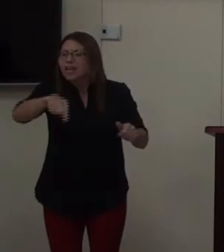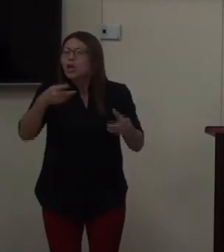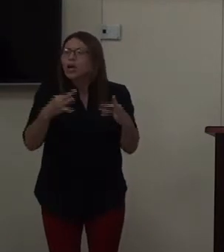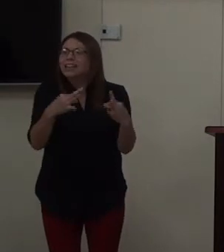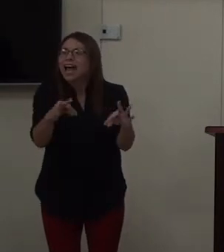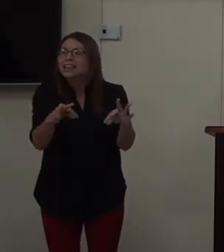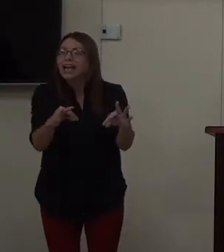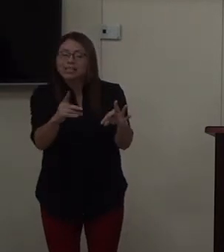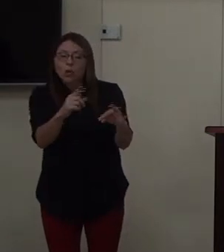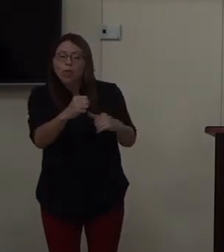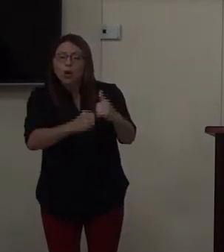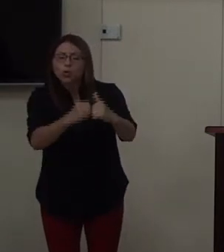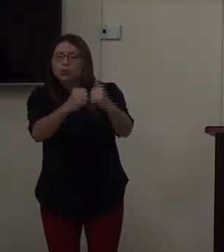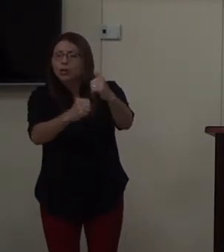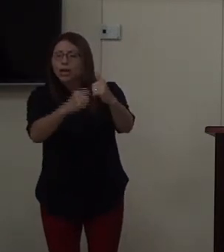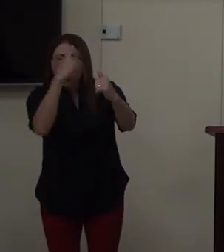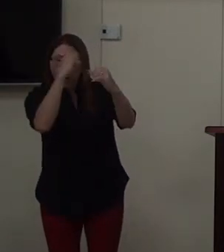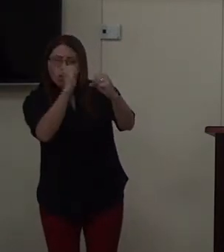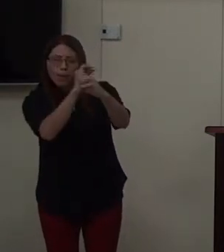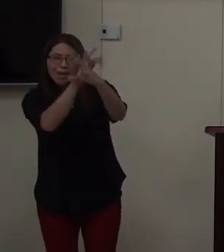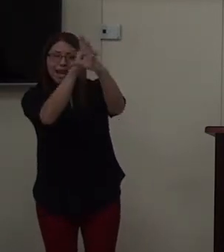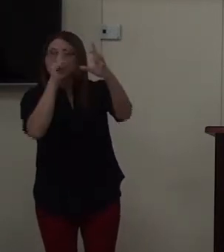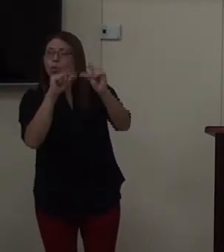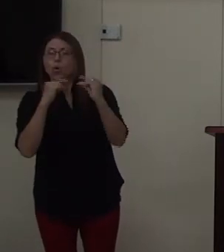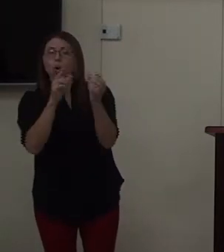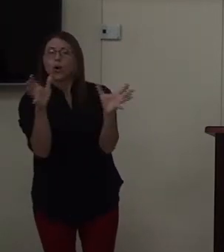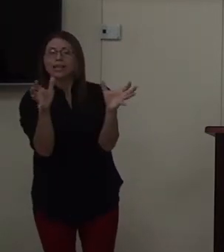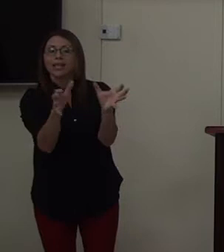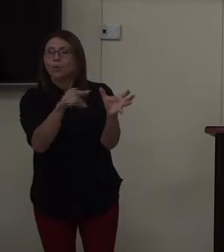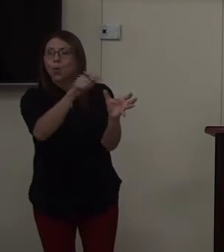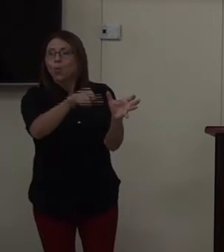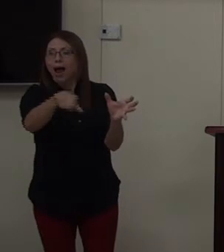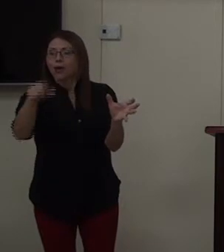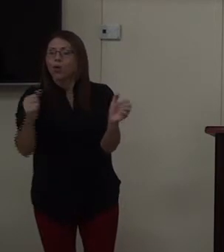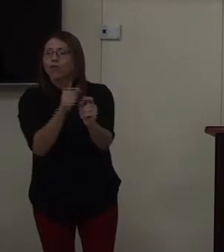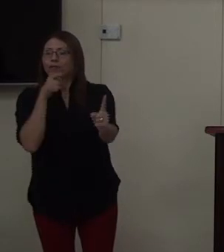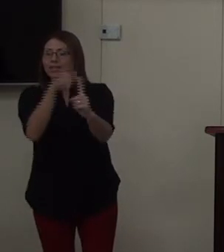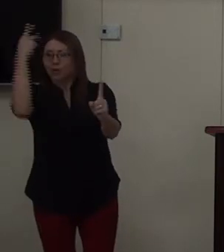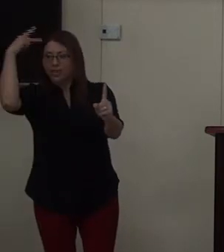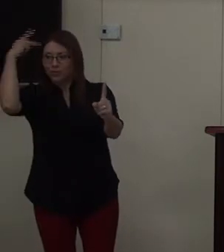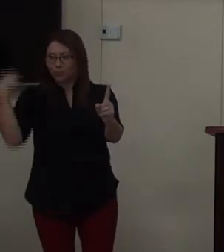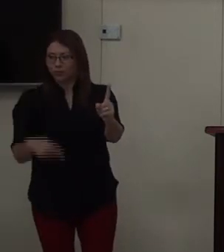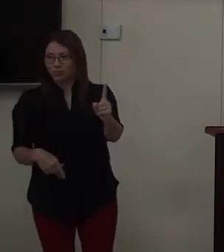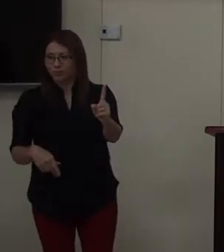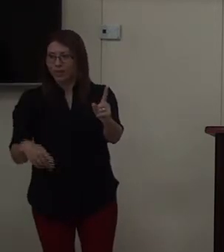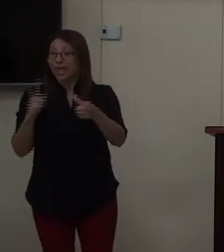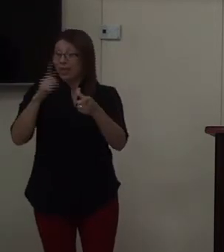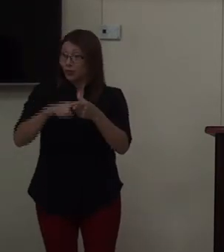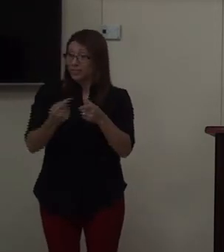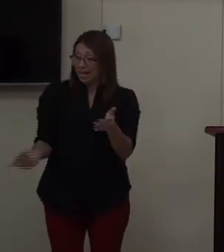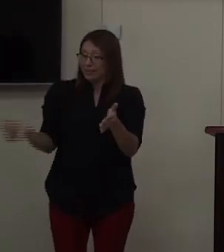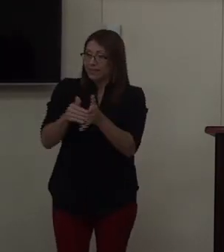e imaginarse un colectivo humano con fines políticos, ¿verdad? Entonces, la revitalización lingüística